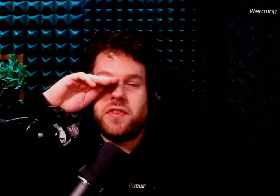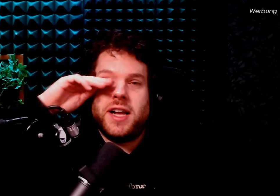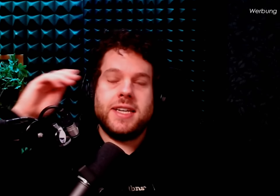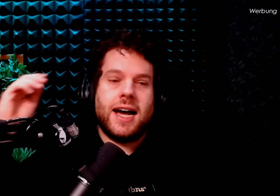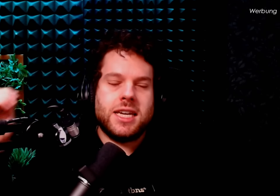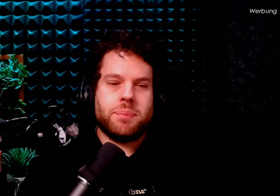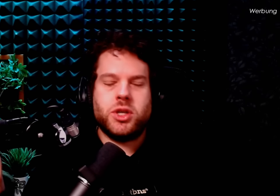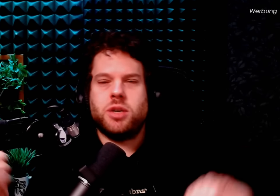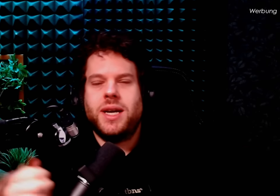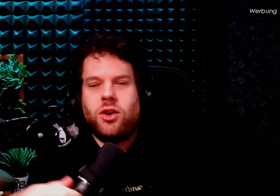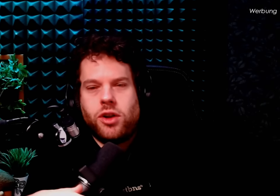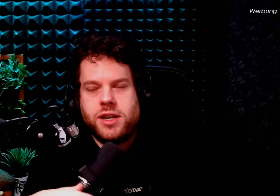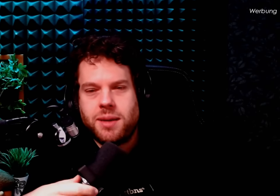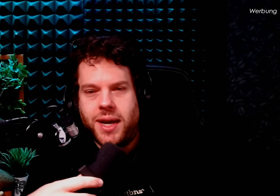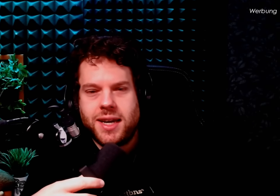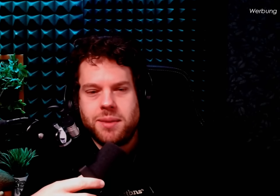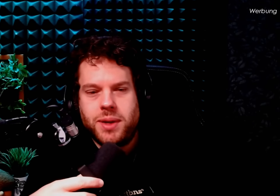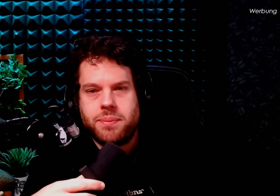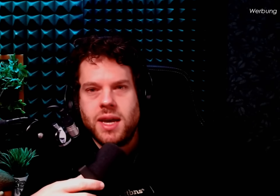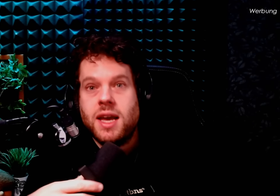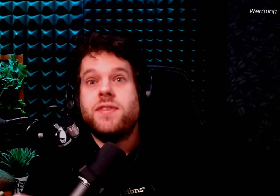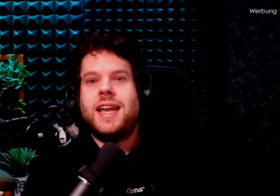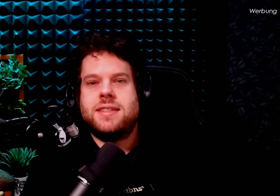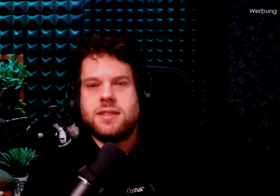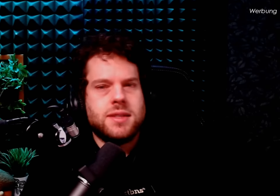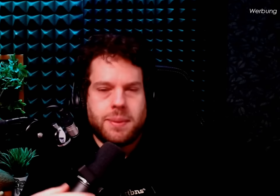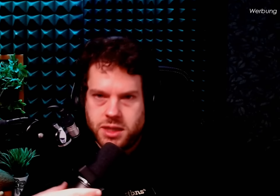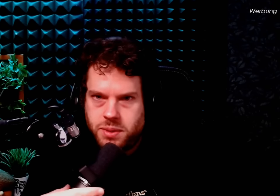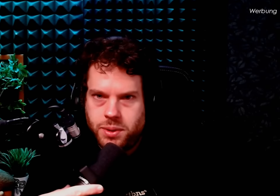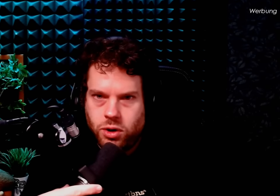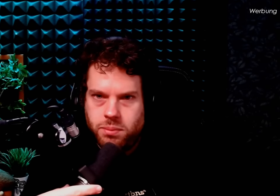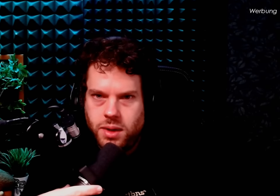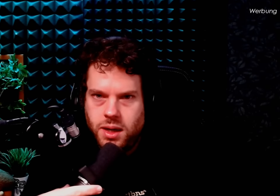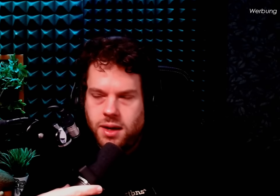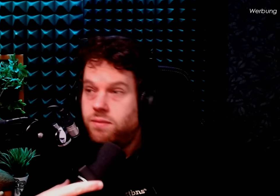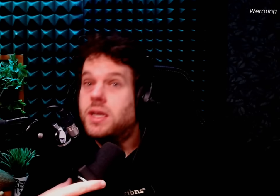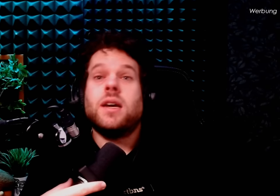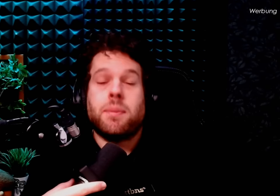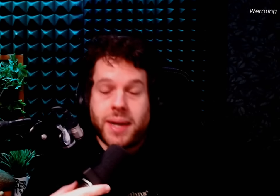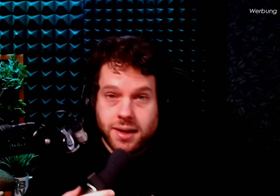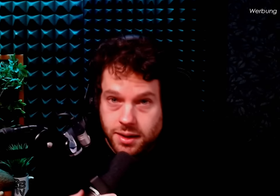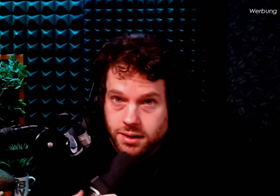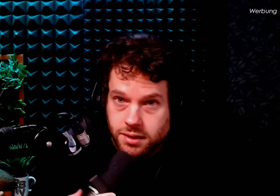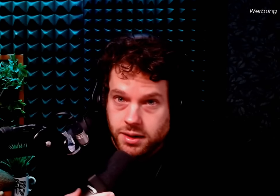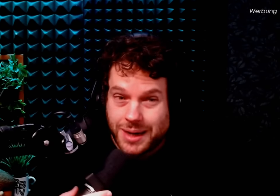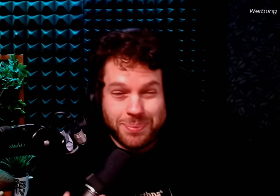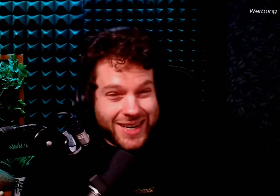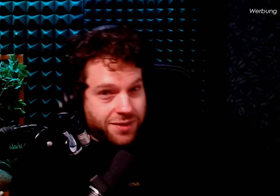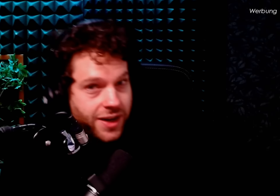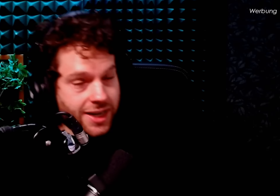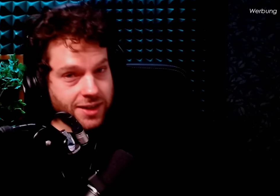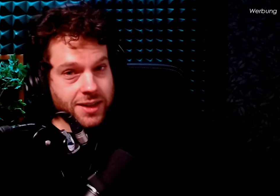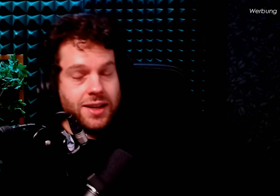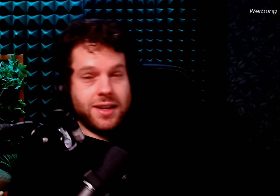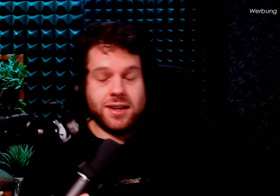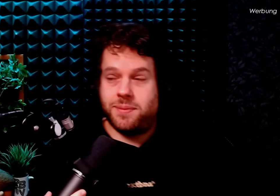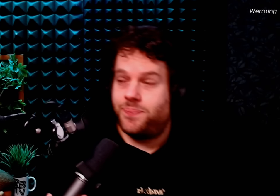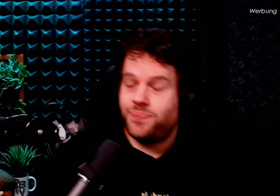gefallen, ja, ich bin schon mal in einer Rolltreppe hängen geblieben. Wie letztens, habt ihr es mitbekommen, Rebecca? Rebecca war ja, ähm,